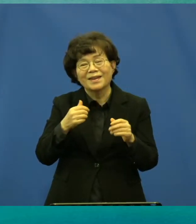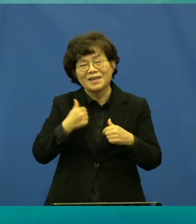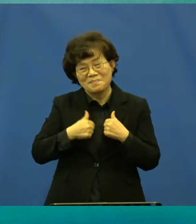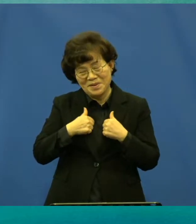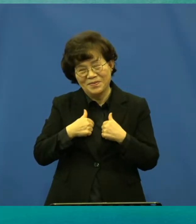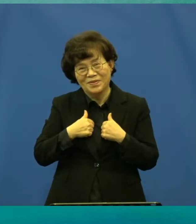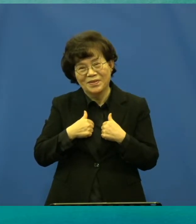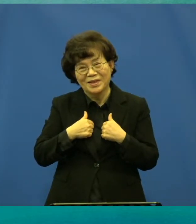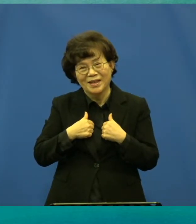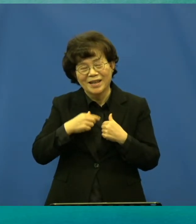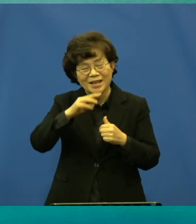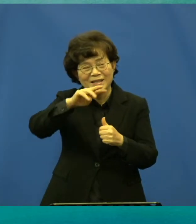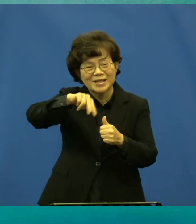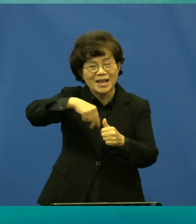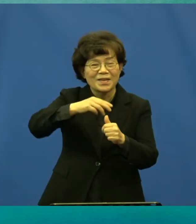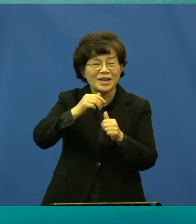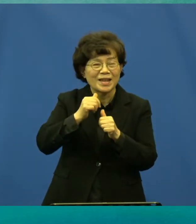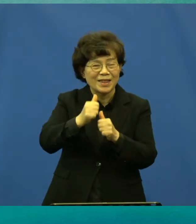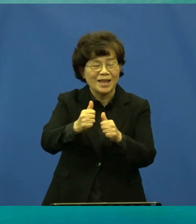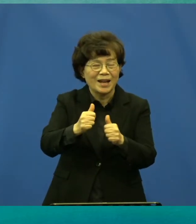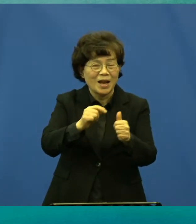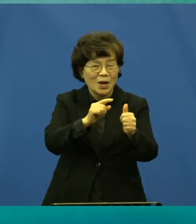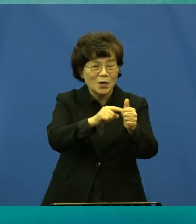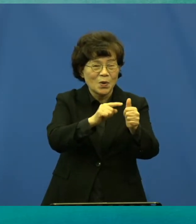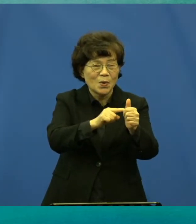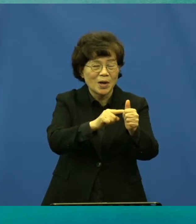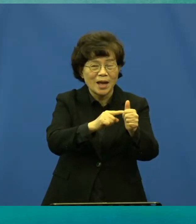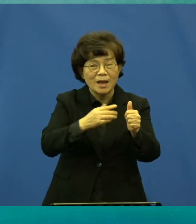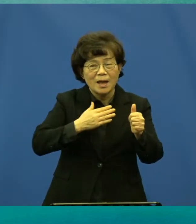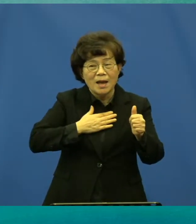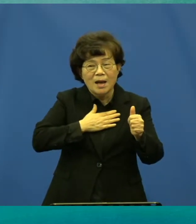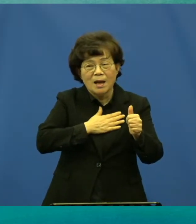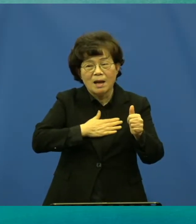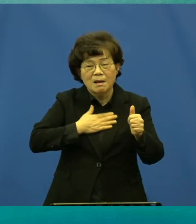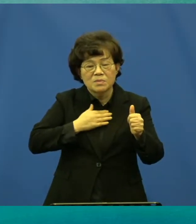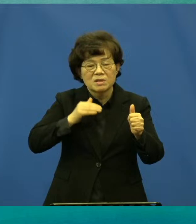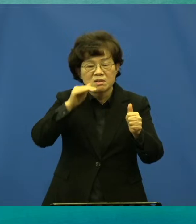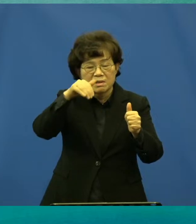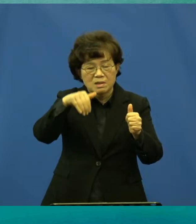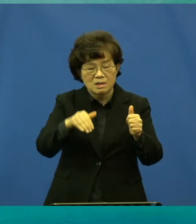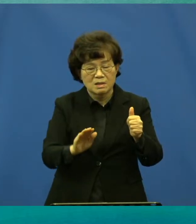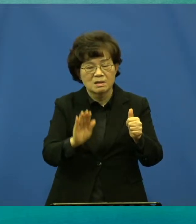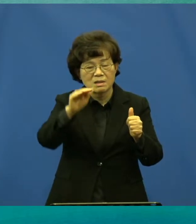이 상황에 따라 지금 요나의 감정이 오락가락하는 겁니다.